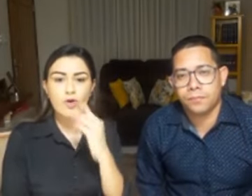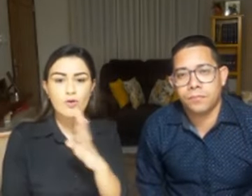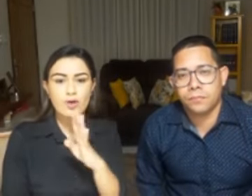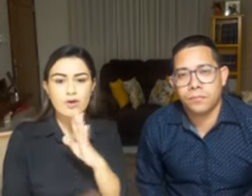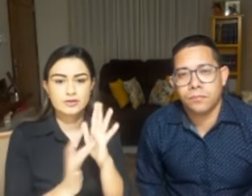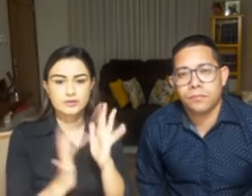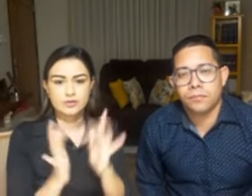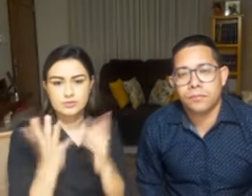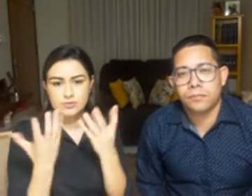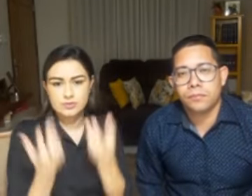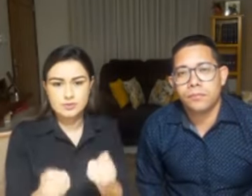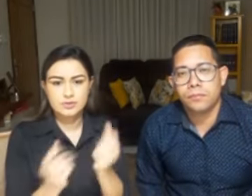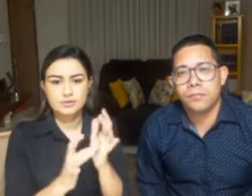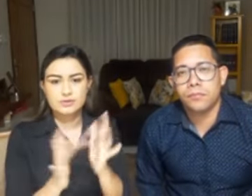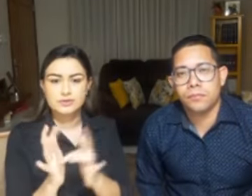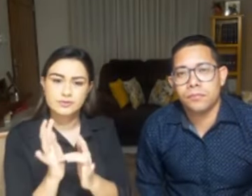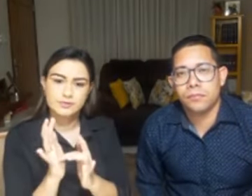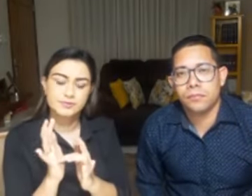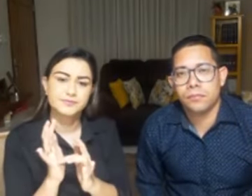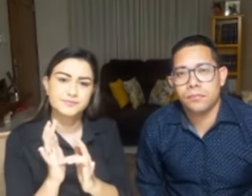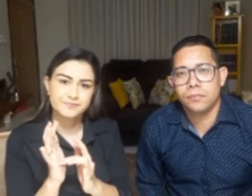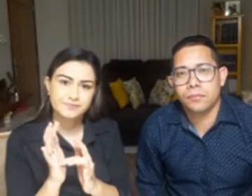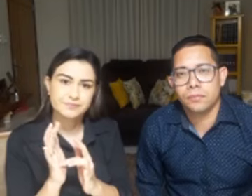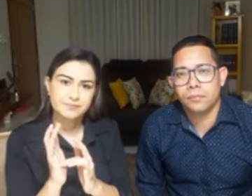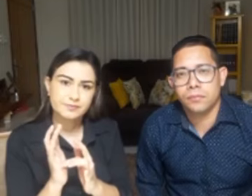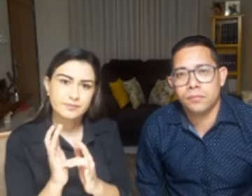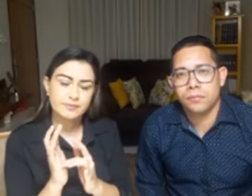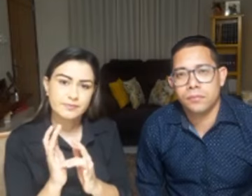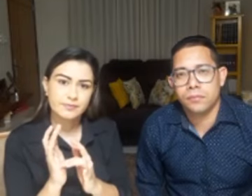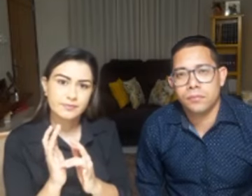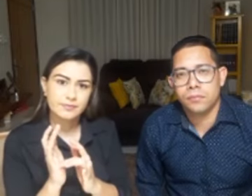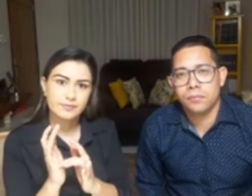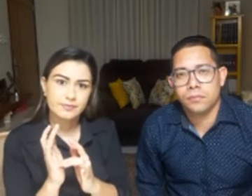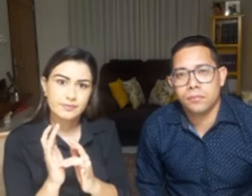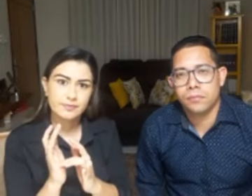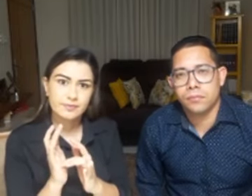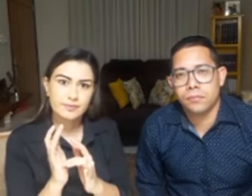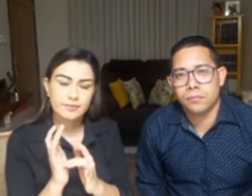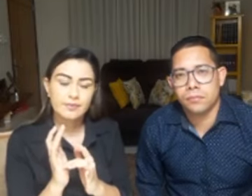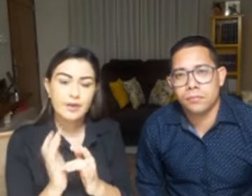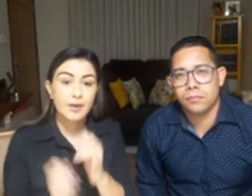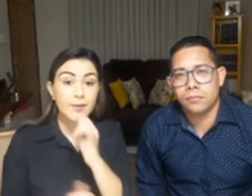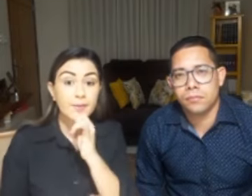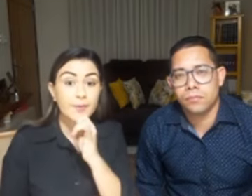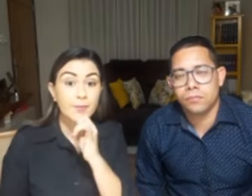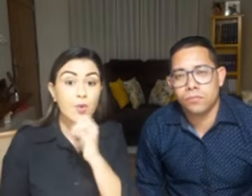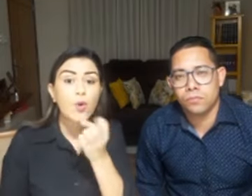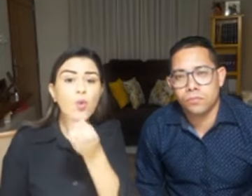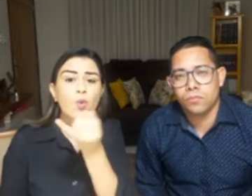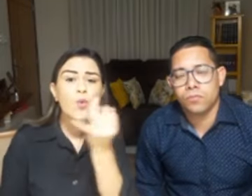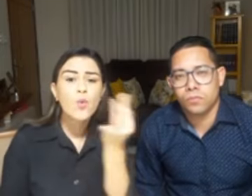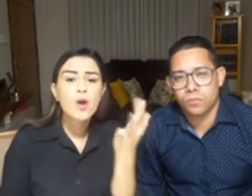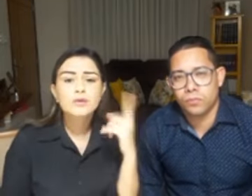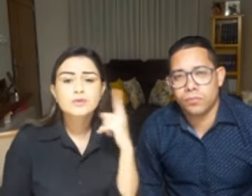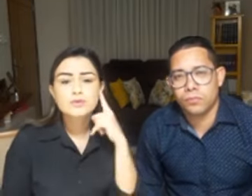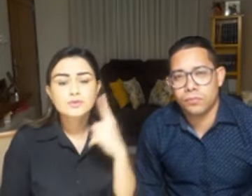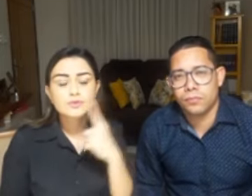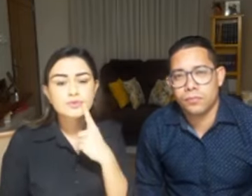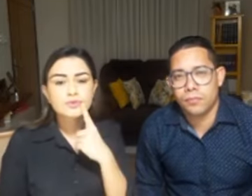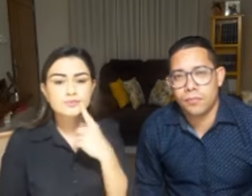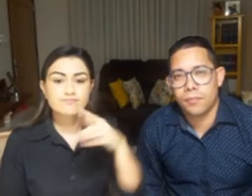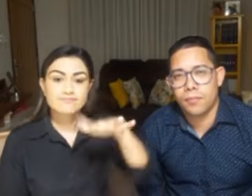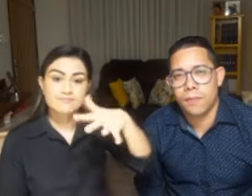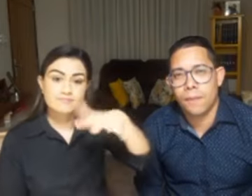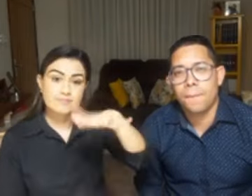Evangelho. Então, a gente está falando assim, de que universo? Quantos surdos nós temos